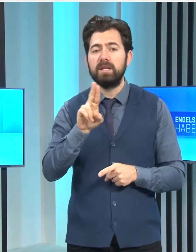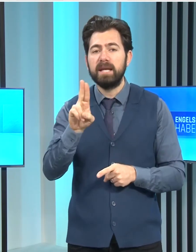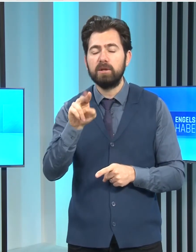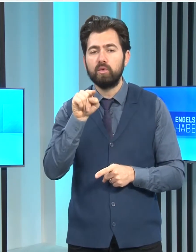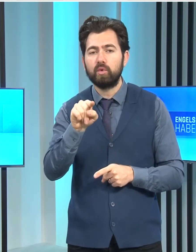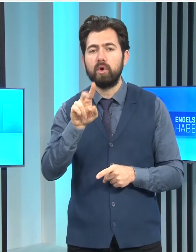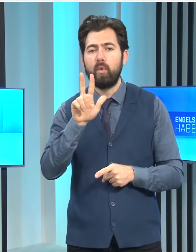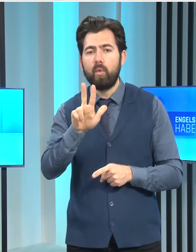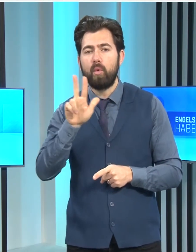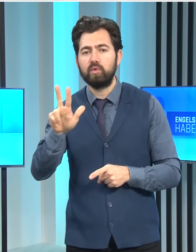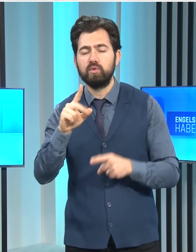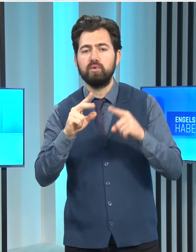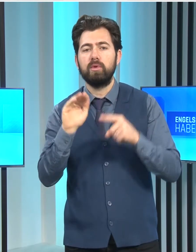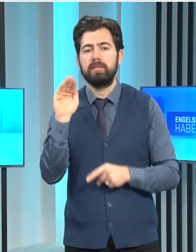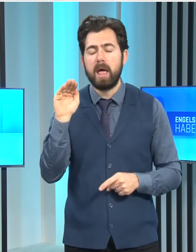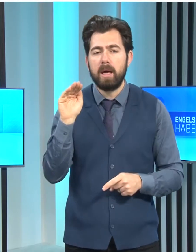17.33 TL,